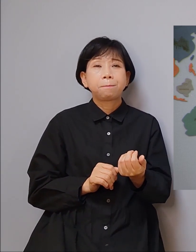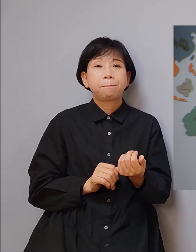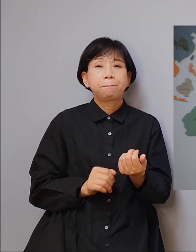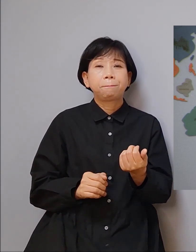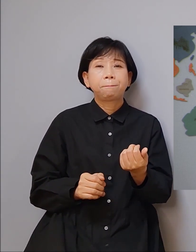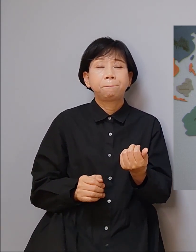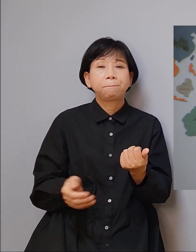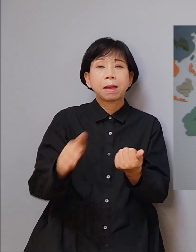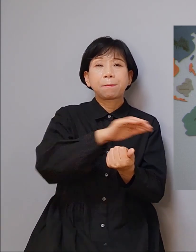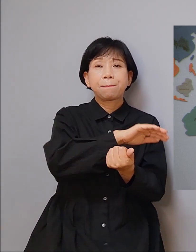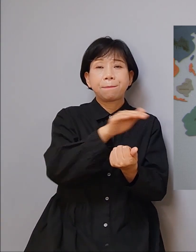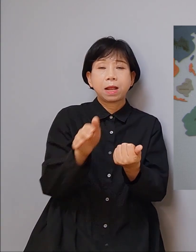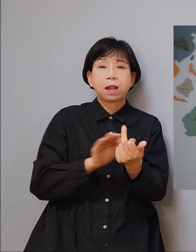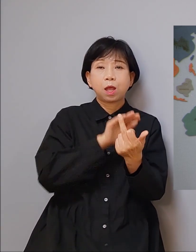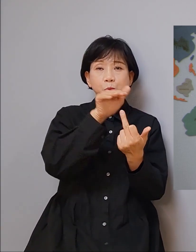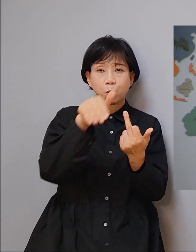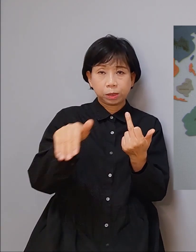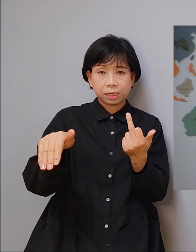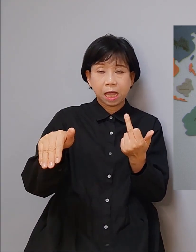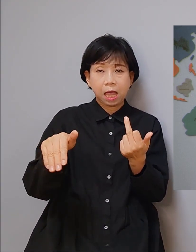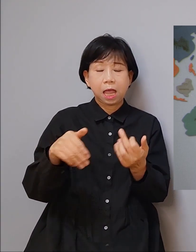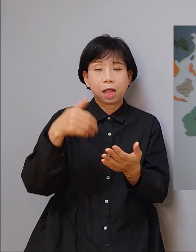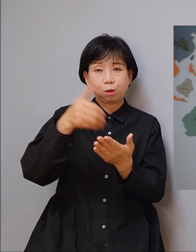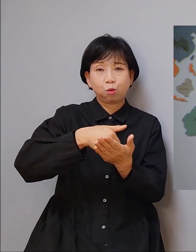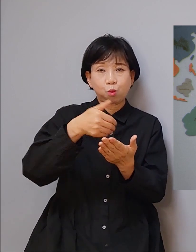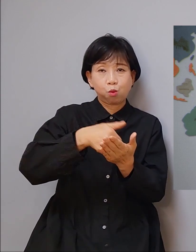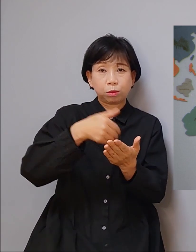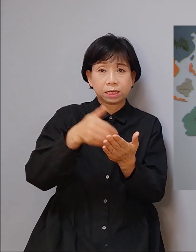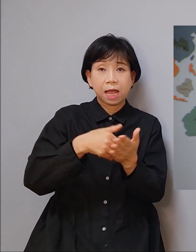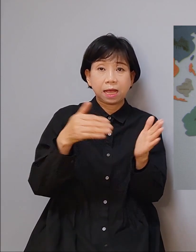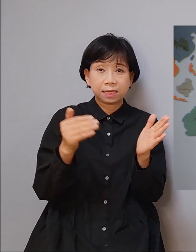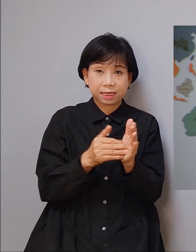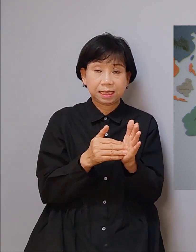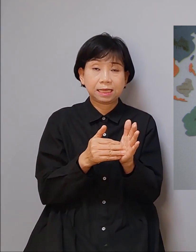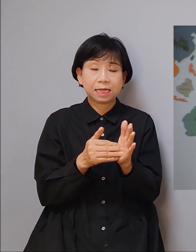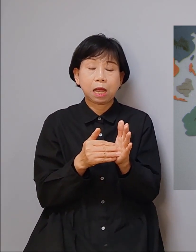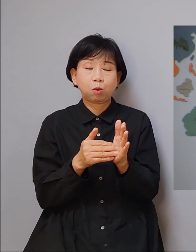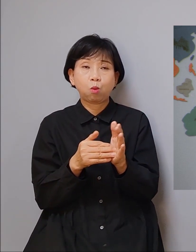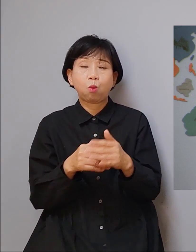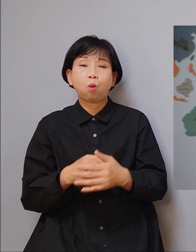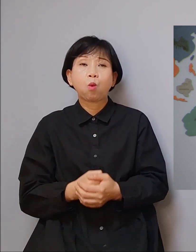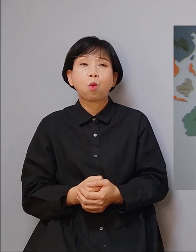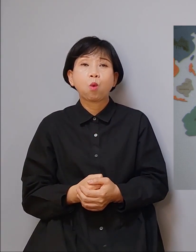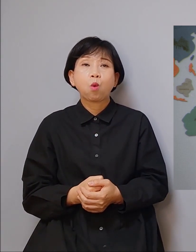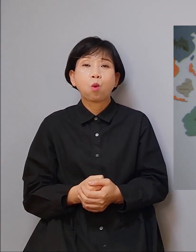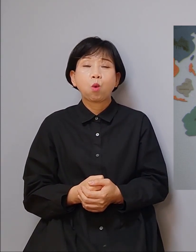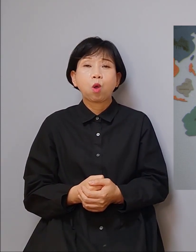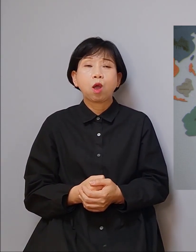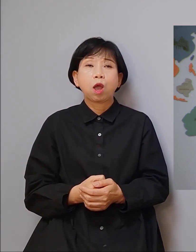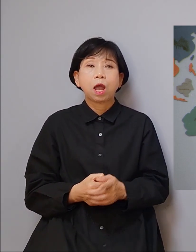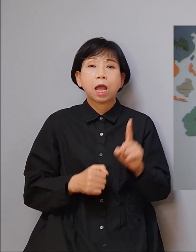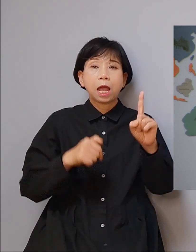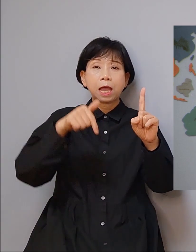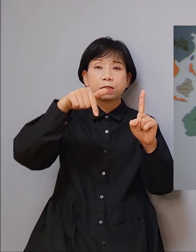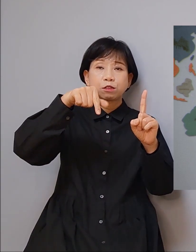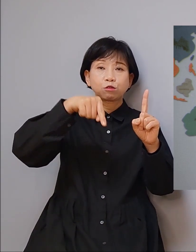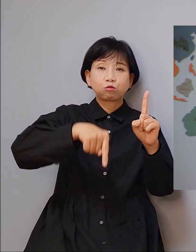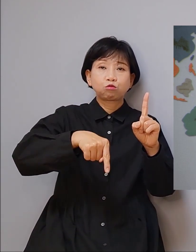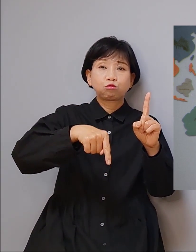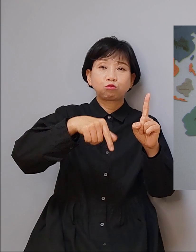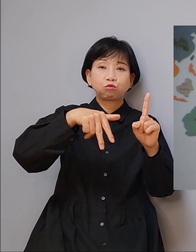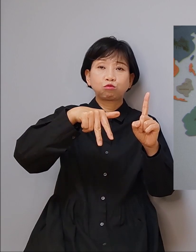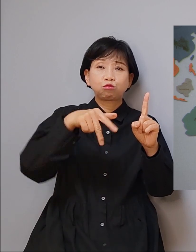동산을 우리 몇 년간 또 공사하면서 이제 다 마무리가 되고 또 막벨라 동산 1구자 10만 원 헌금 이런 게 이제